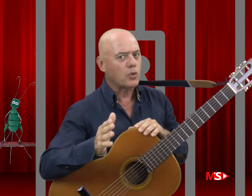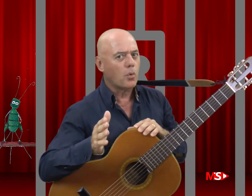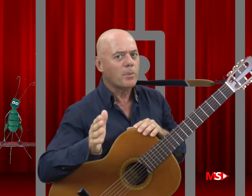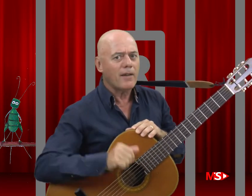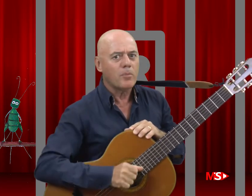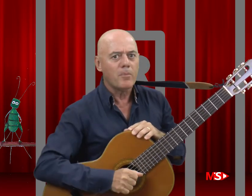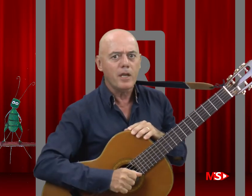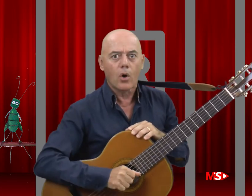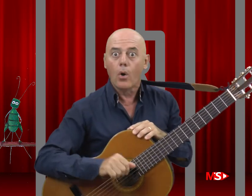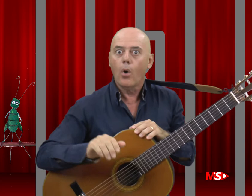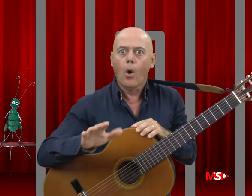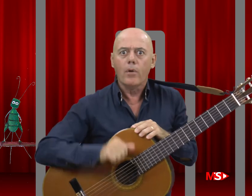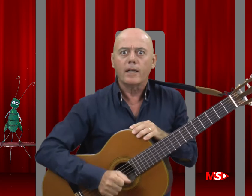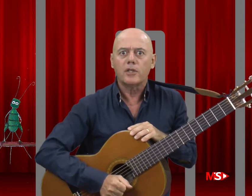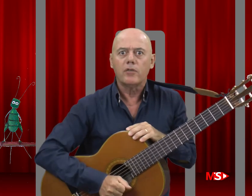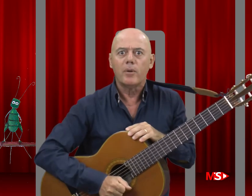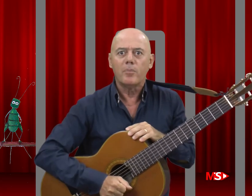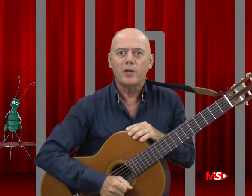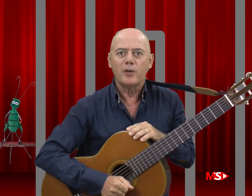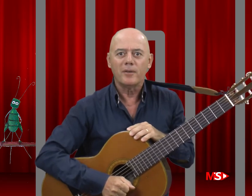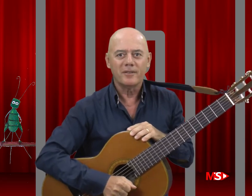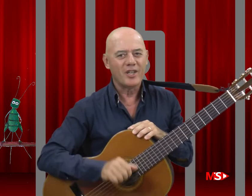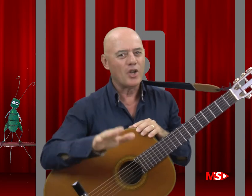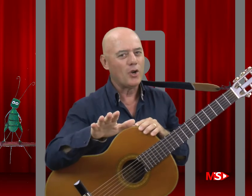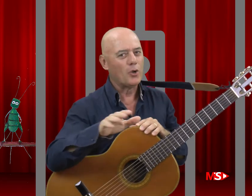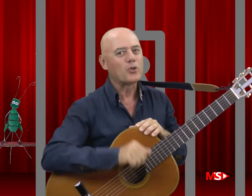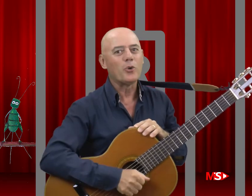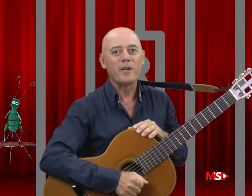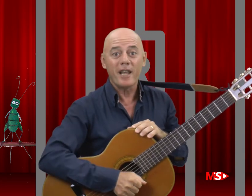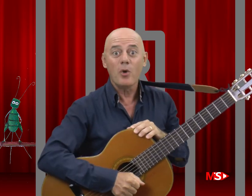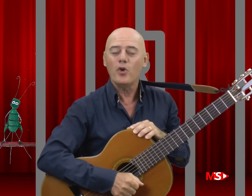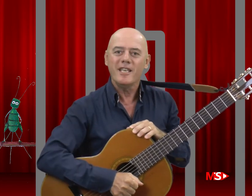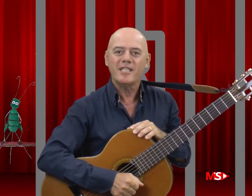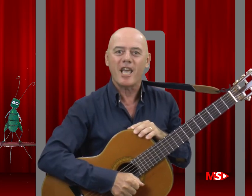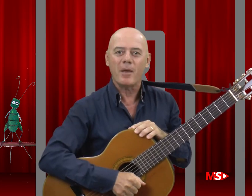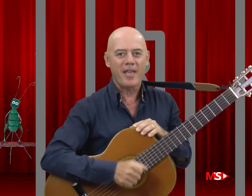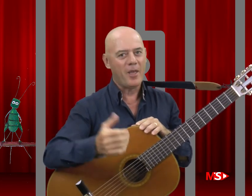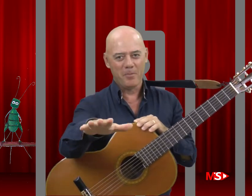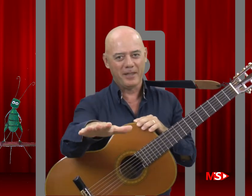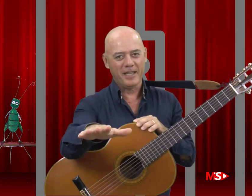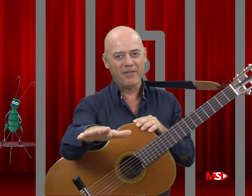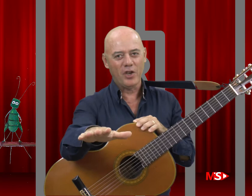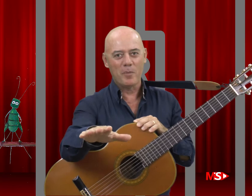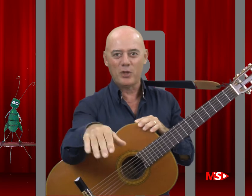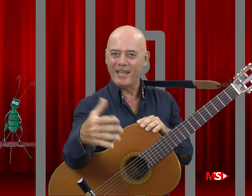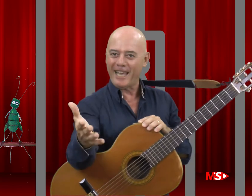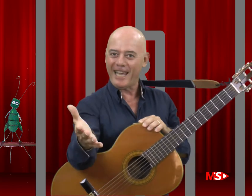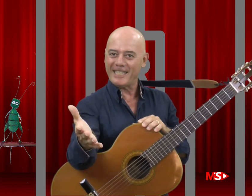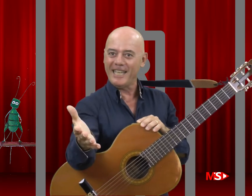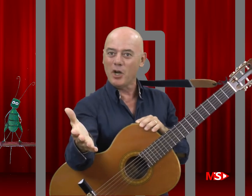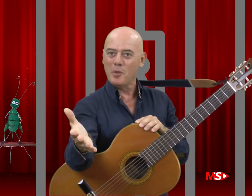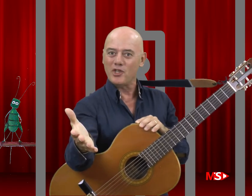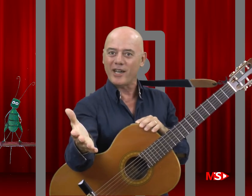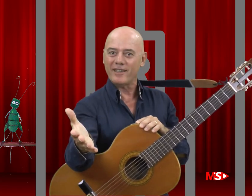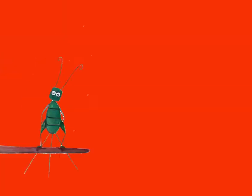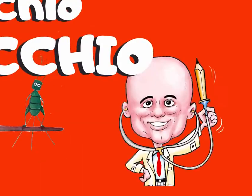è stato un bravo bambino o un cattivo bambino? Lo scopriremo insieme. Mettetevi comodi che